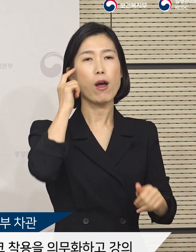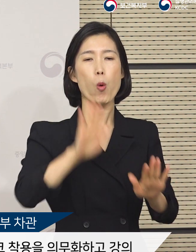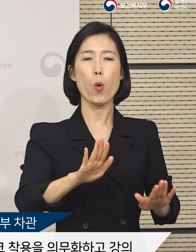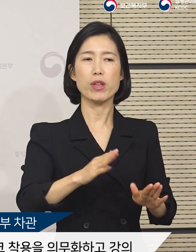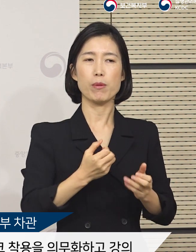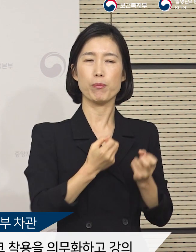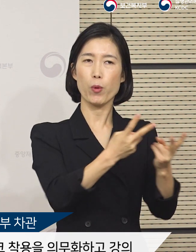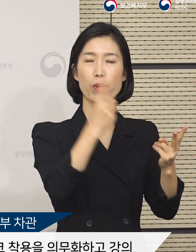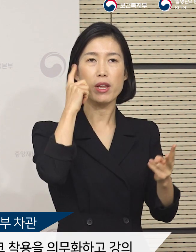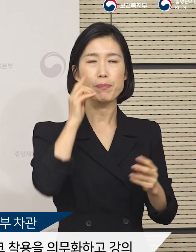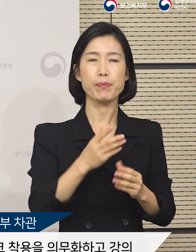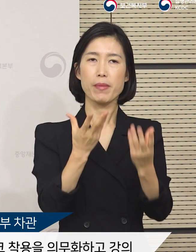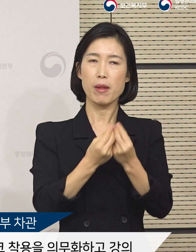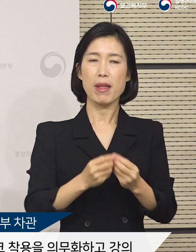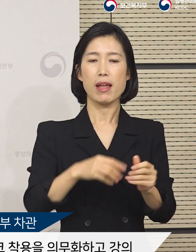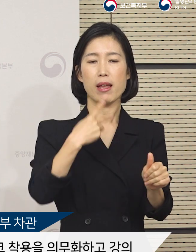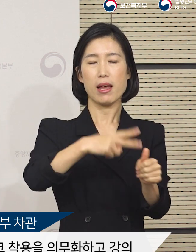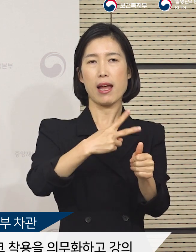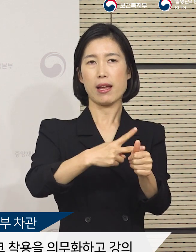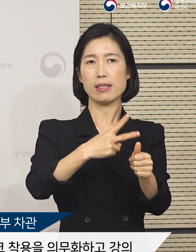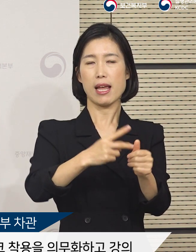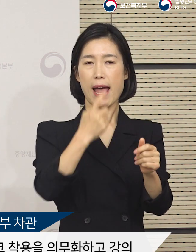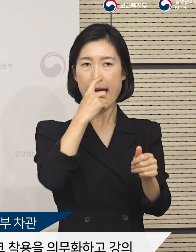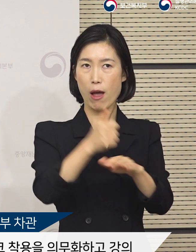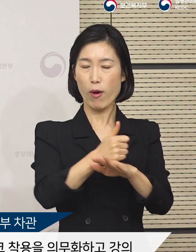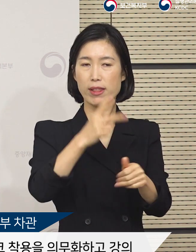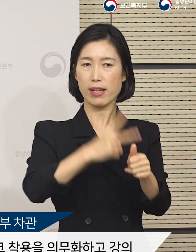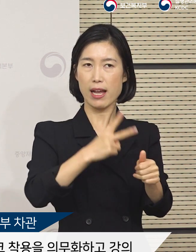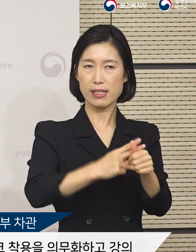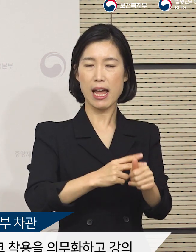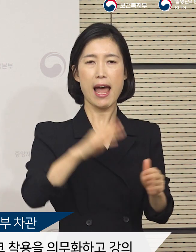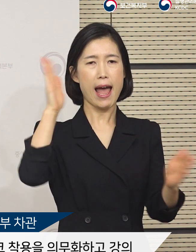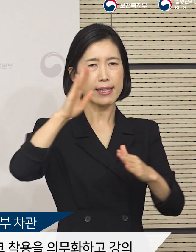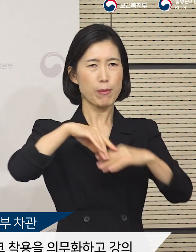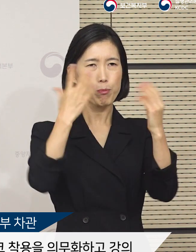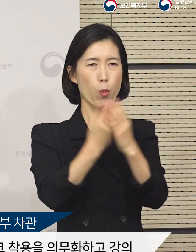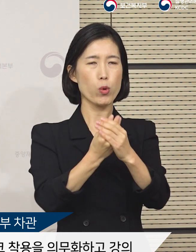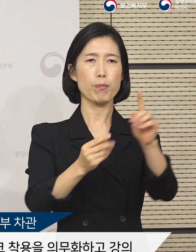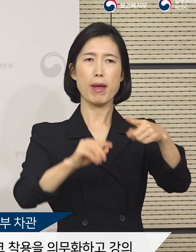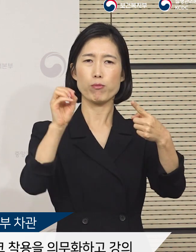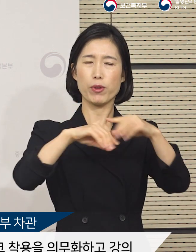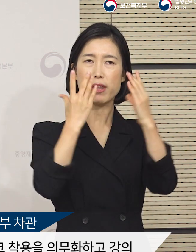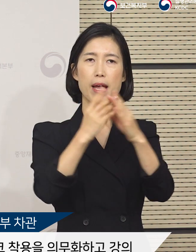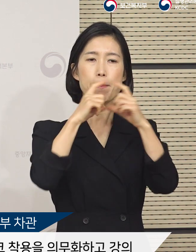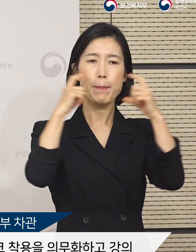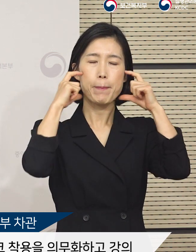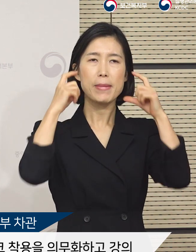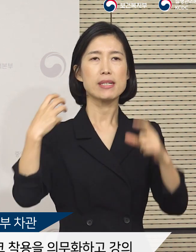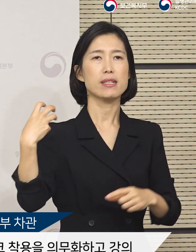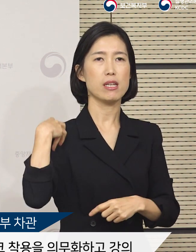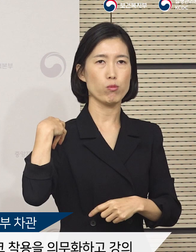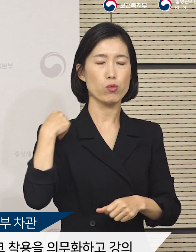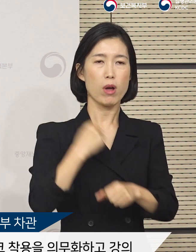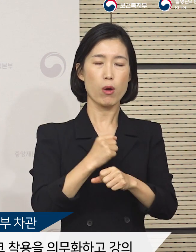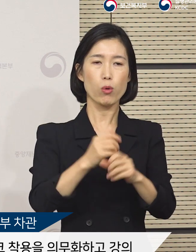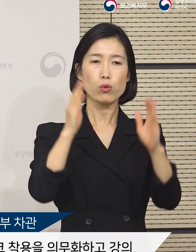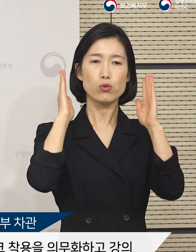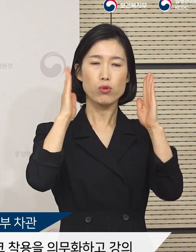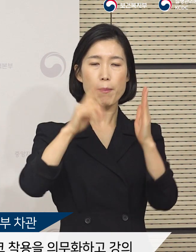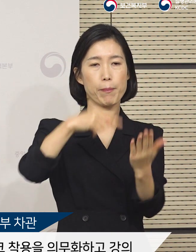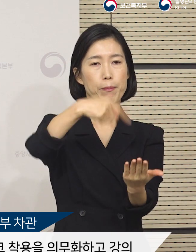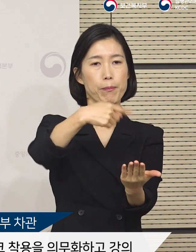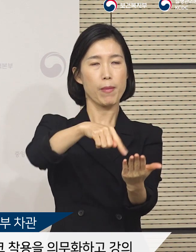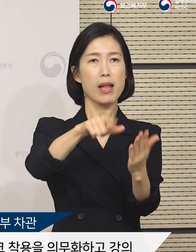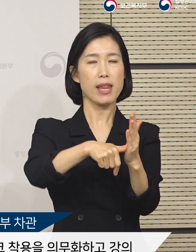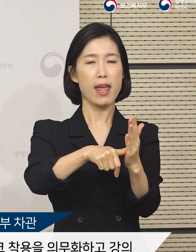지침으로 강사와 학생들에게 전원 마스크 착용을 의무화하고 강의 수강